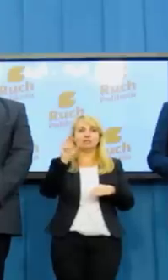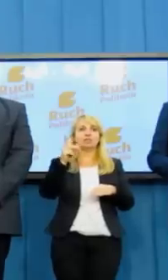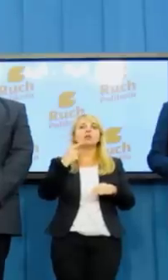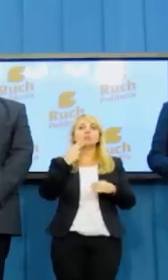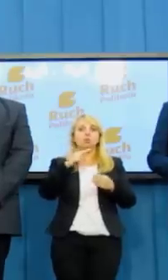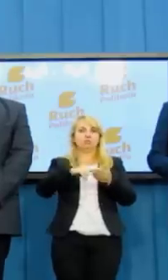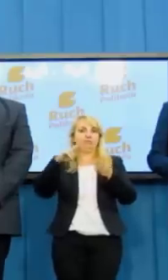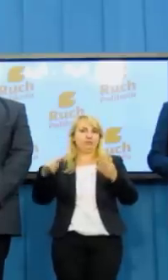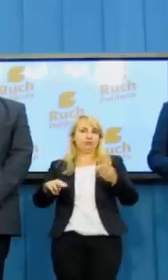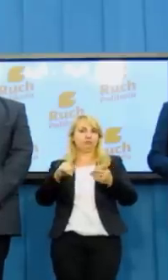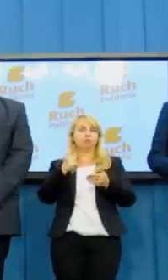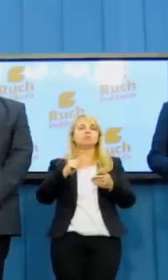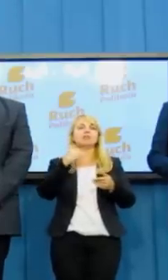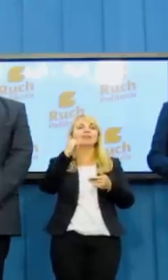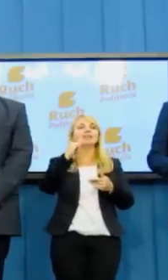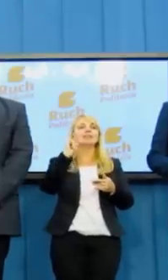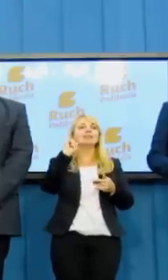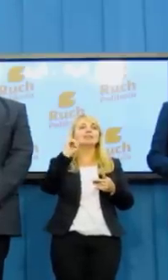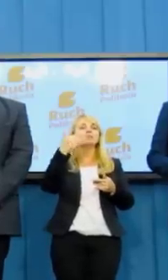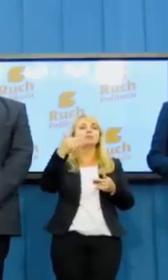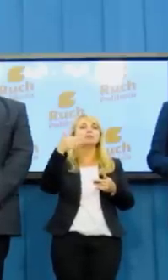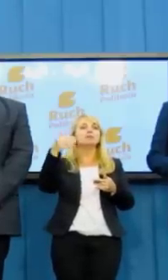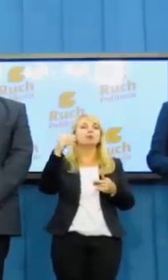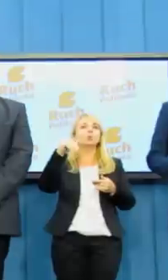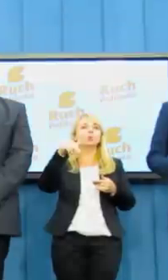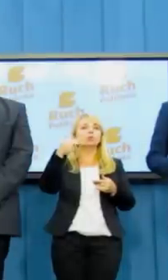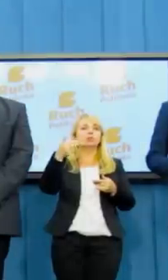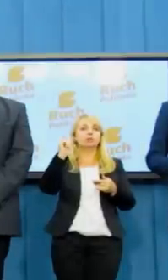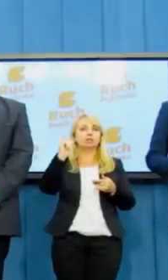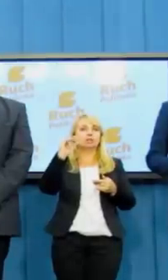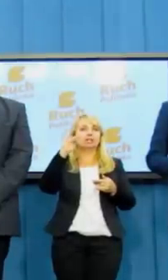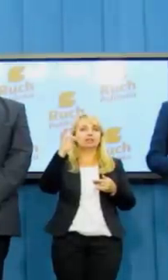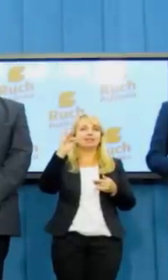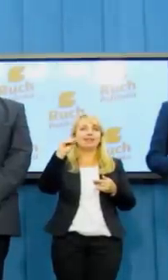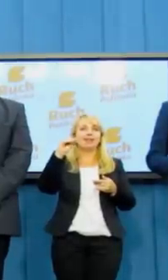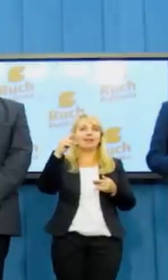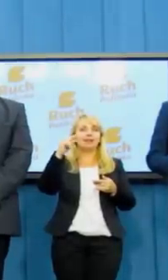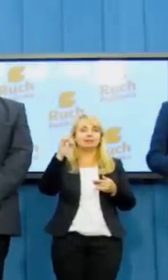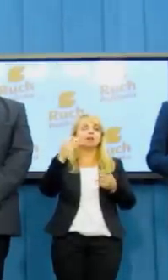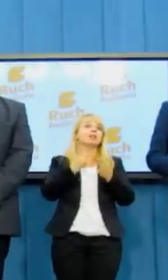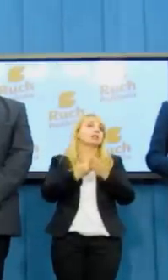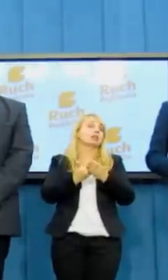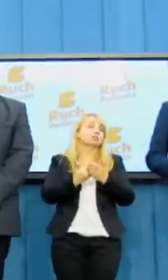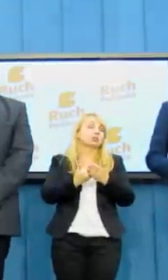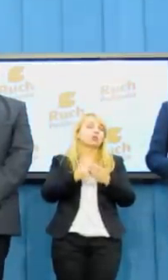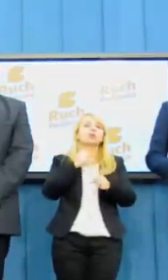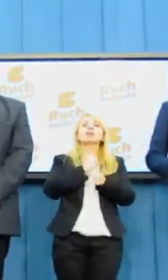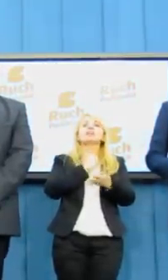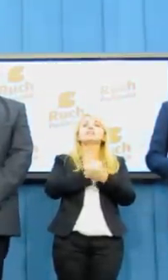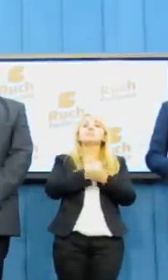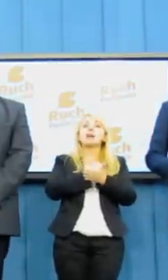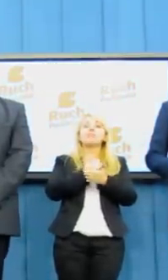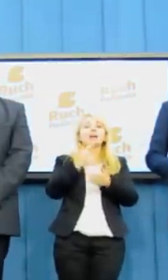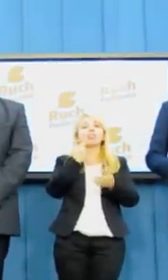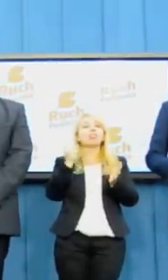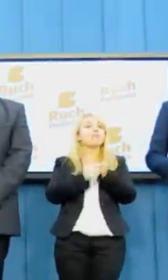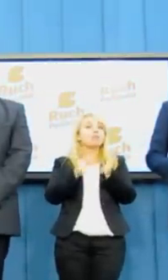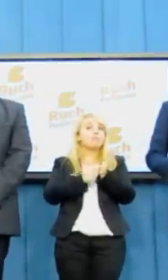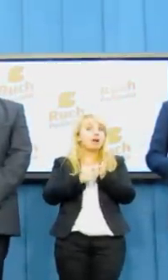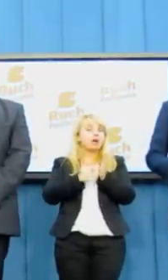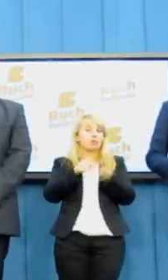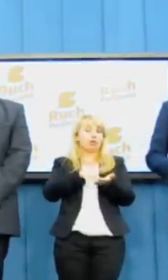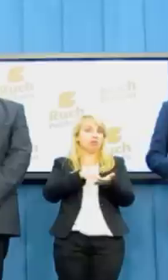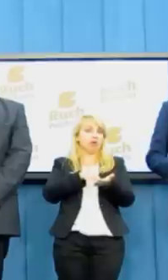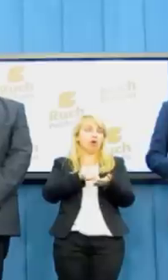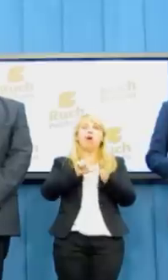immunitetu. Zrzekł się, chociaż nie musiał, sprawa, która tego dotyczy, absolutnie nie tego nie wymagała. Natomiast